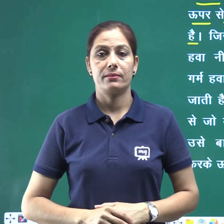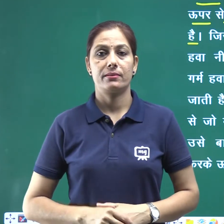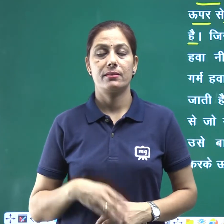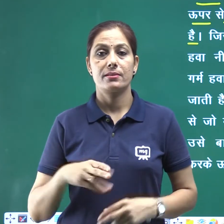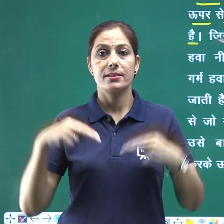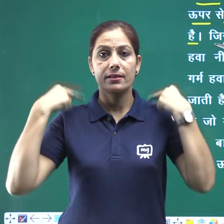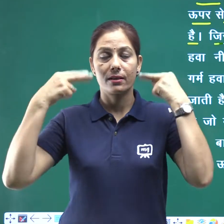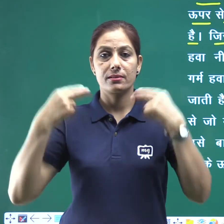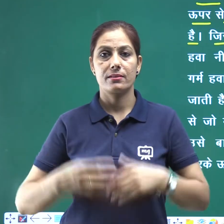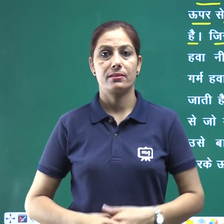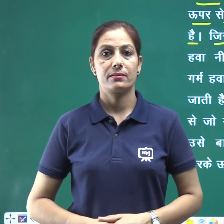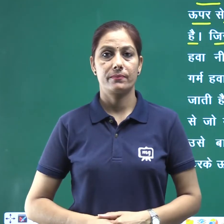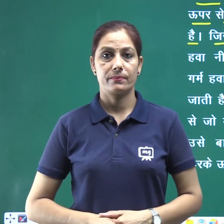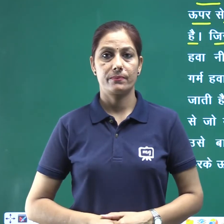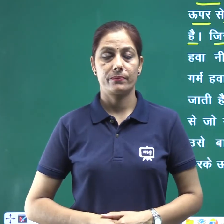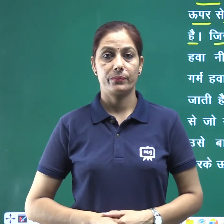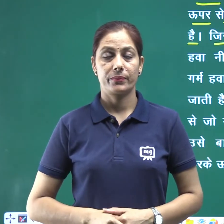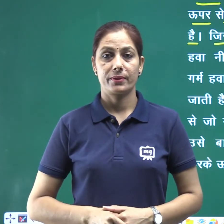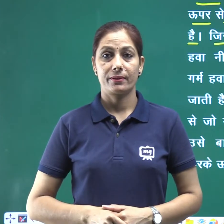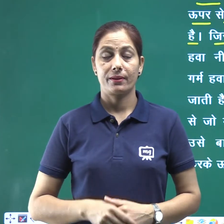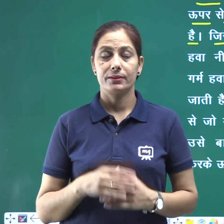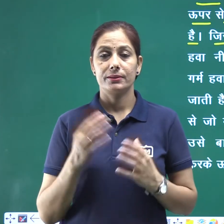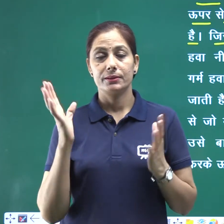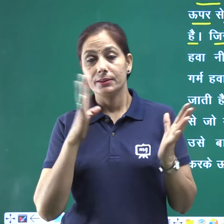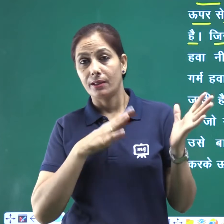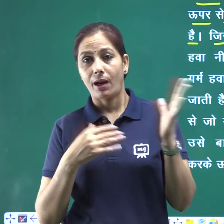जिस वजह से ठंडी हवा